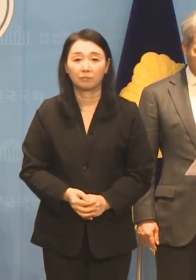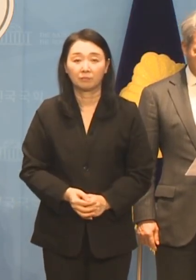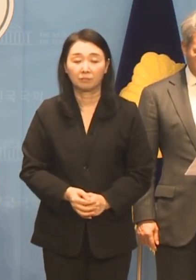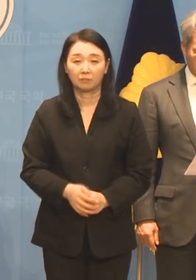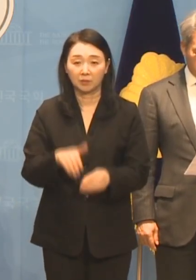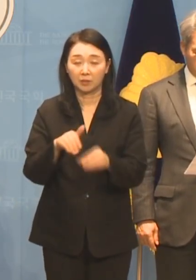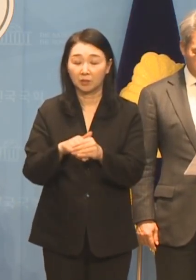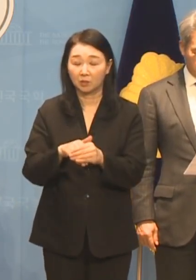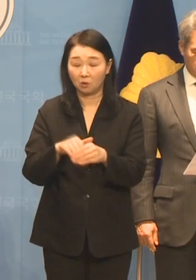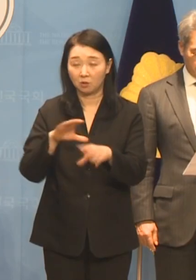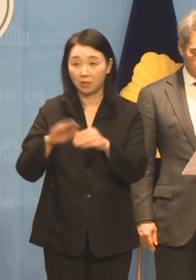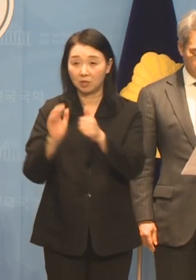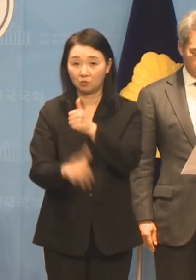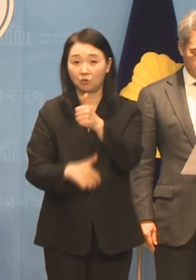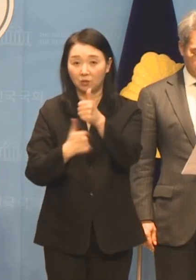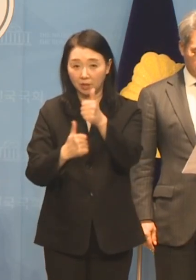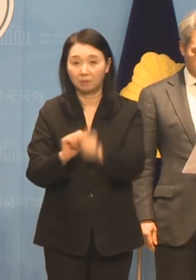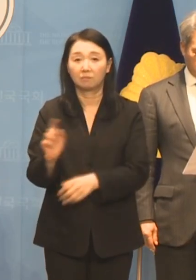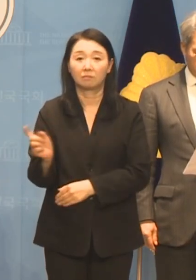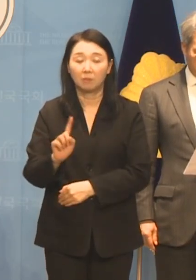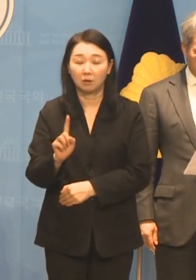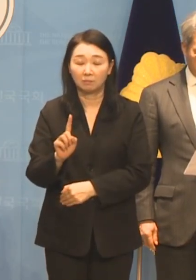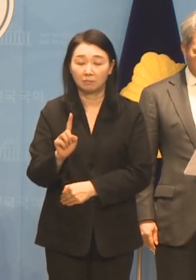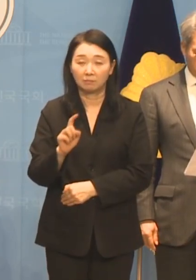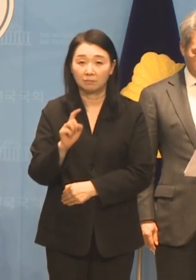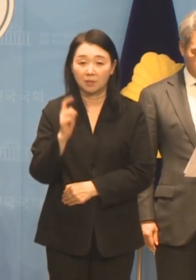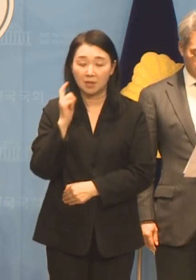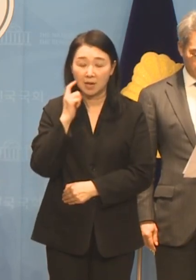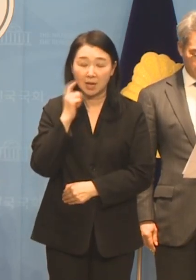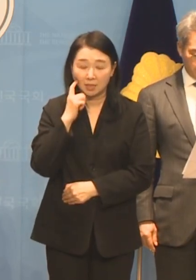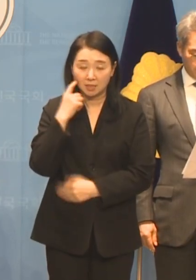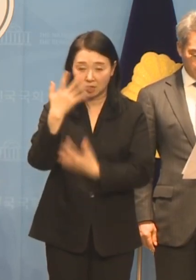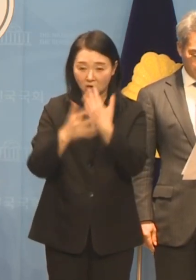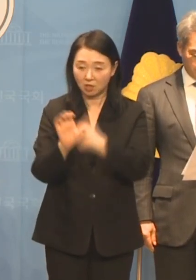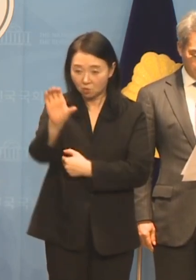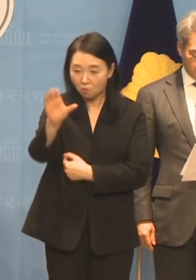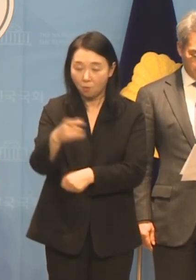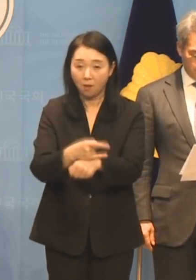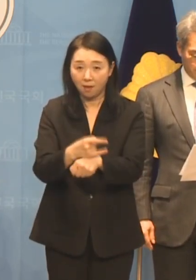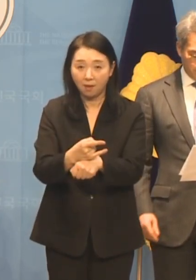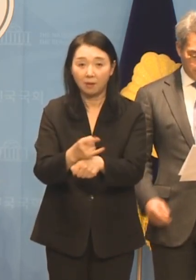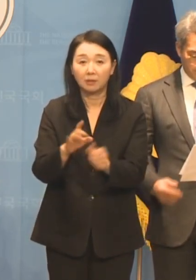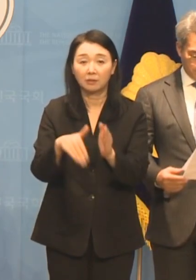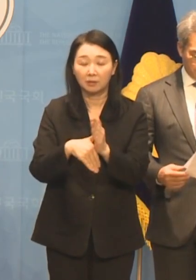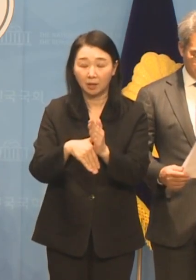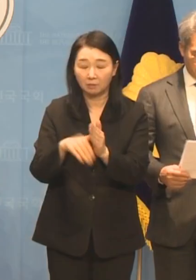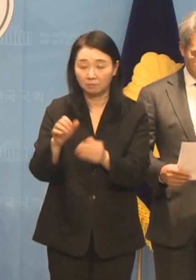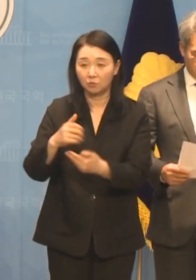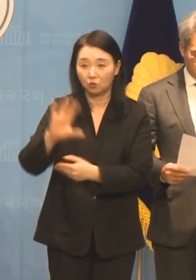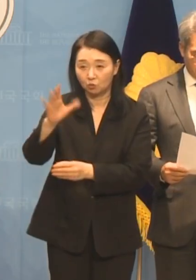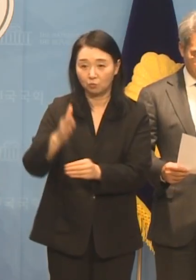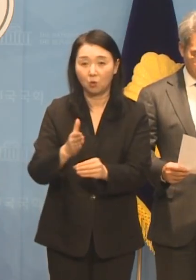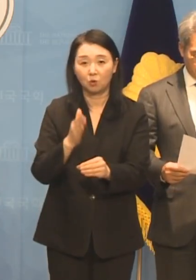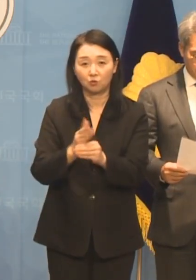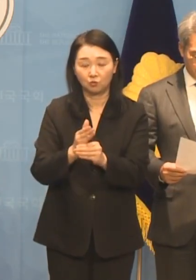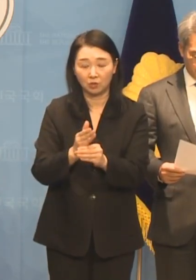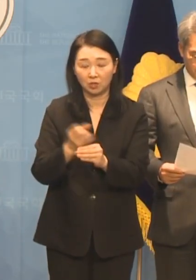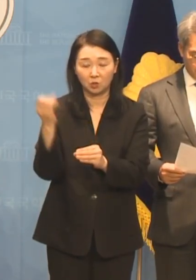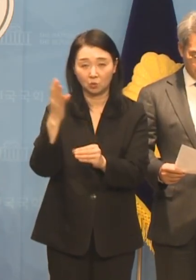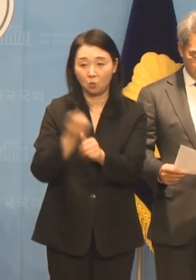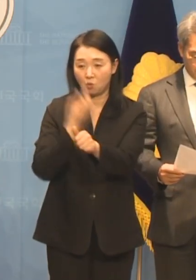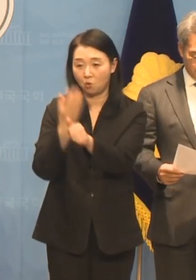선대위는 제보된 딥페이크 영상이 유포된다면 즉시 유포, 중지, 가처분 및 고발